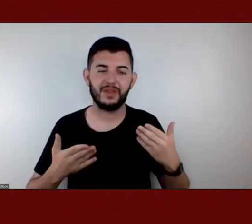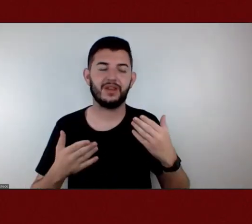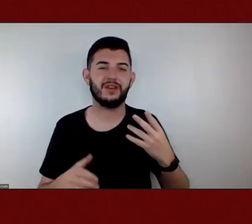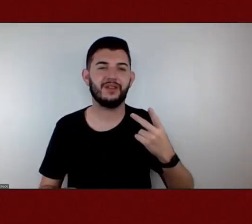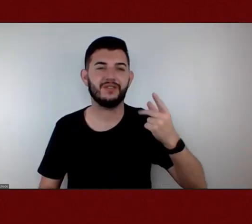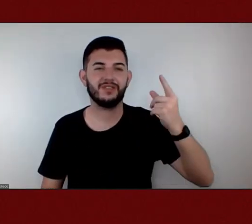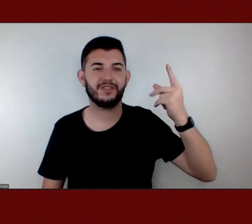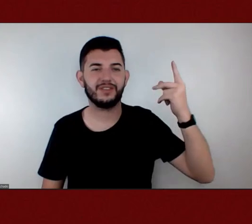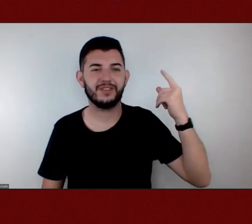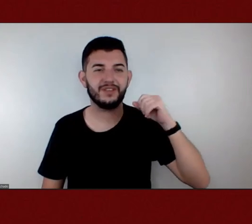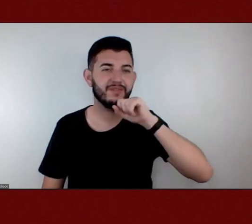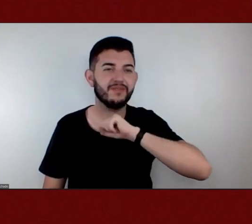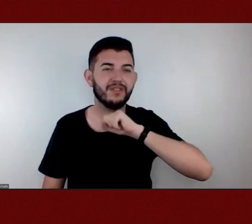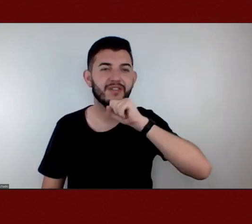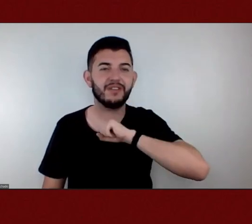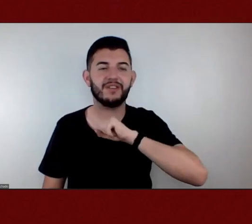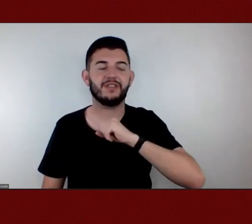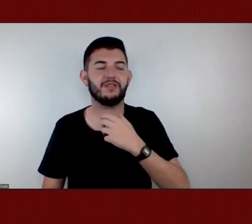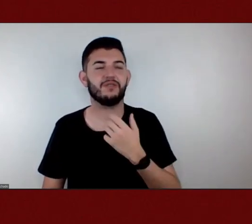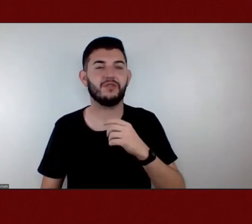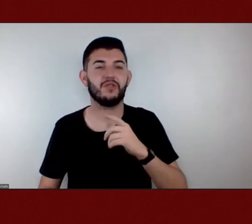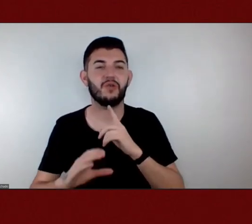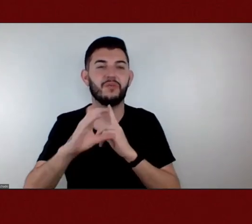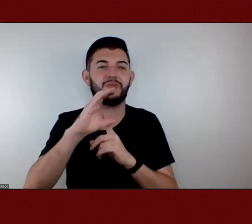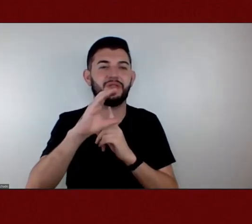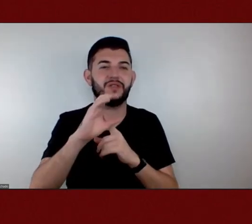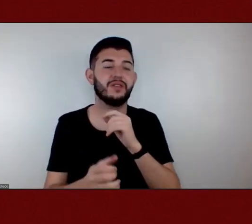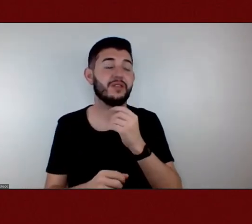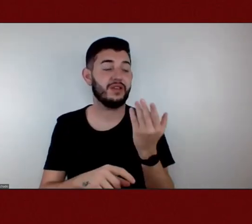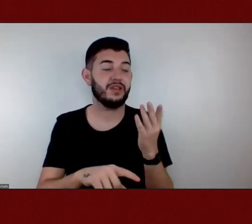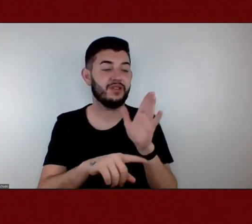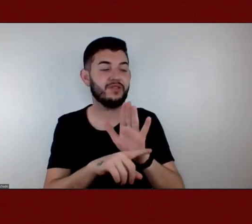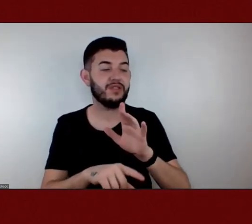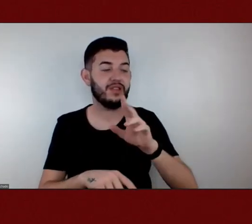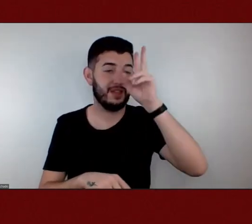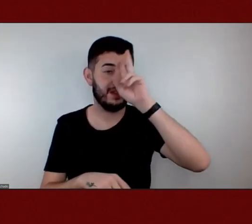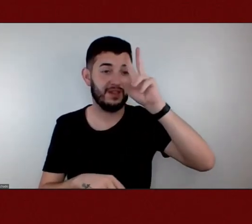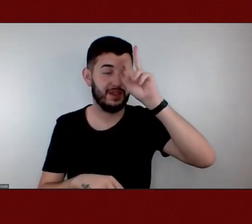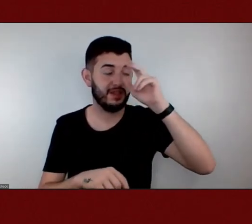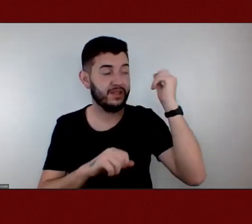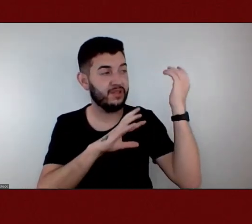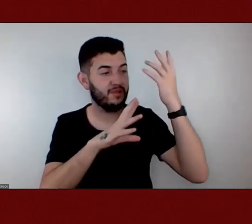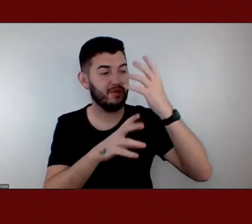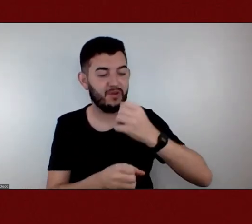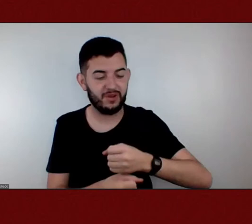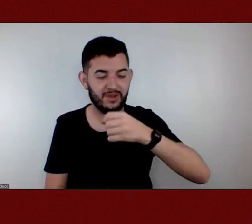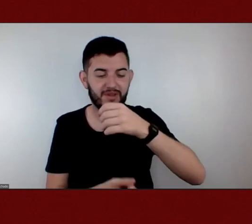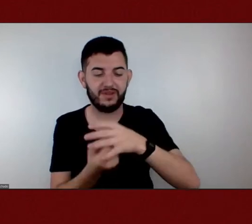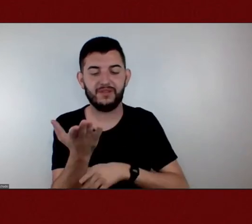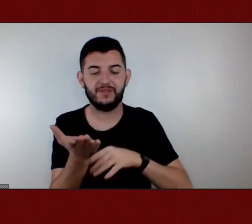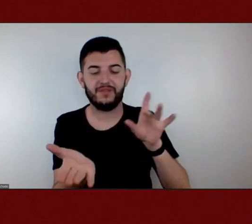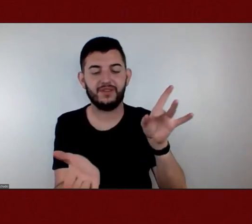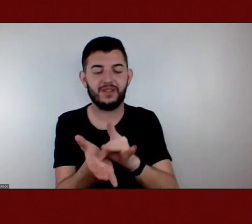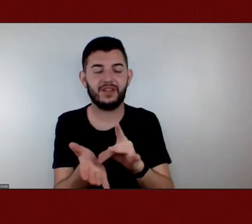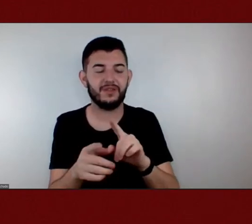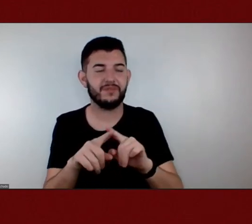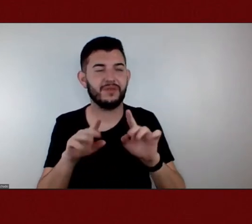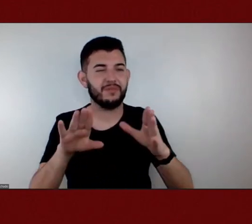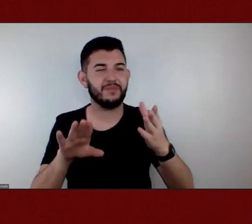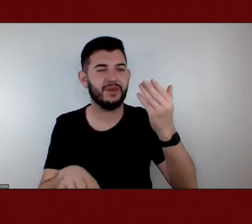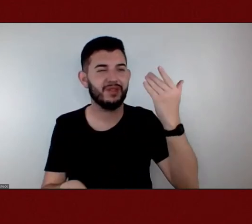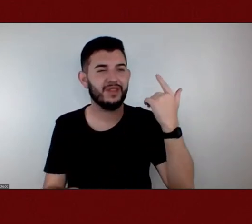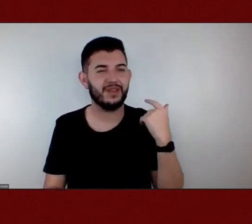dessa história. Então, mas eu gostaria mais de dizer, um dia desse eu participei,